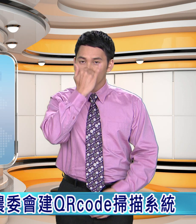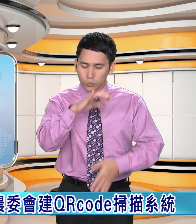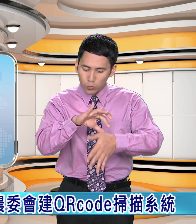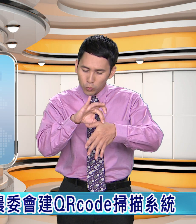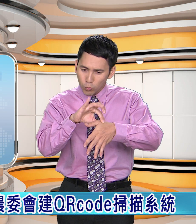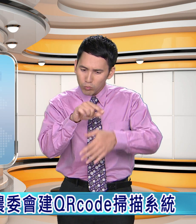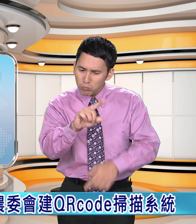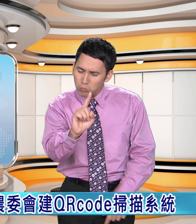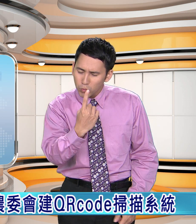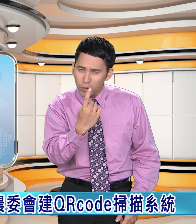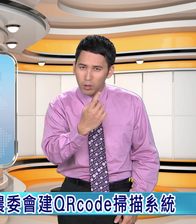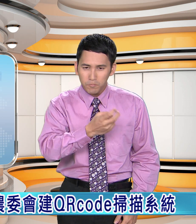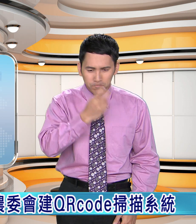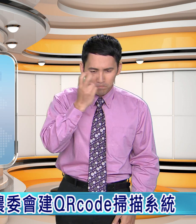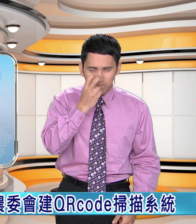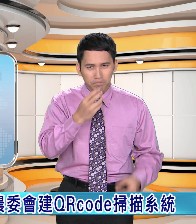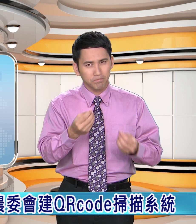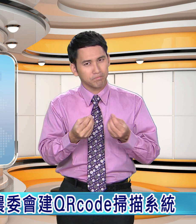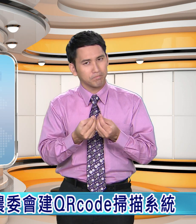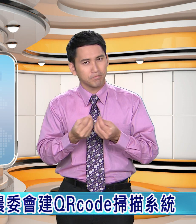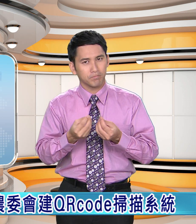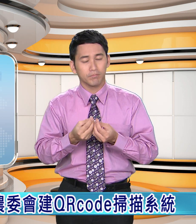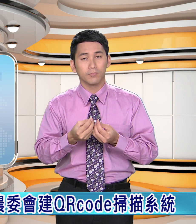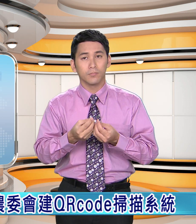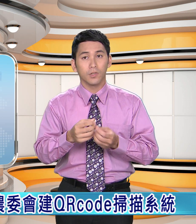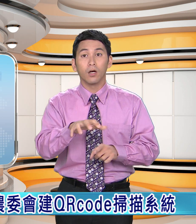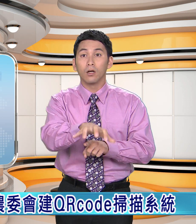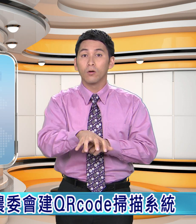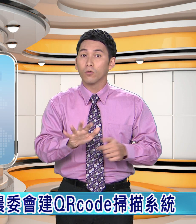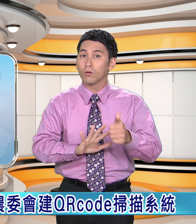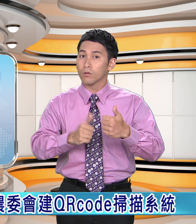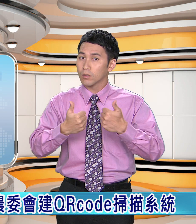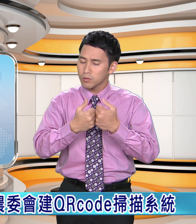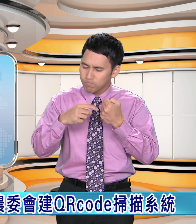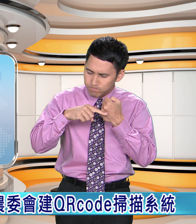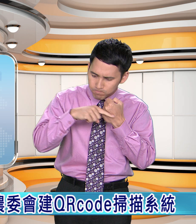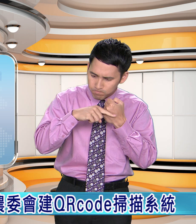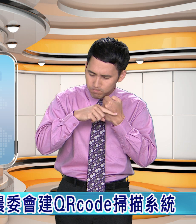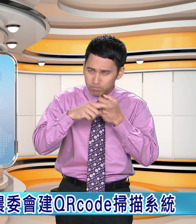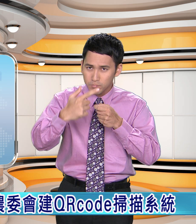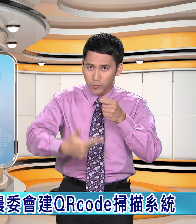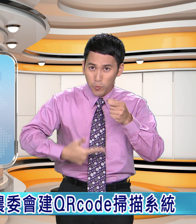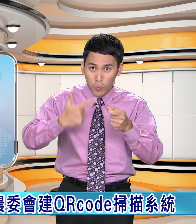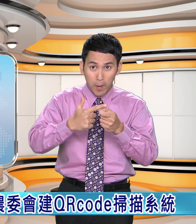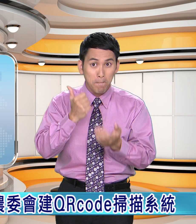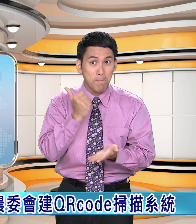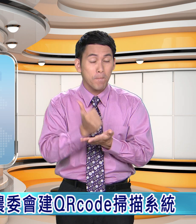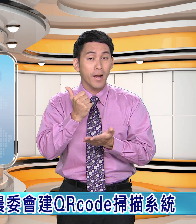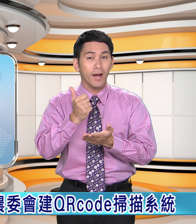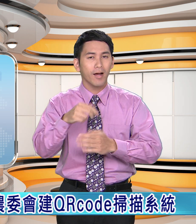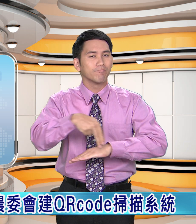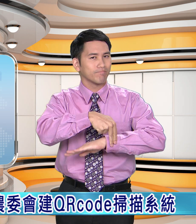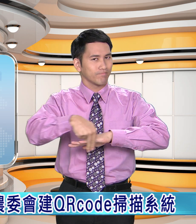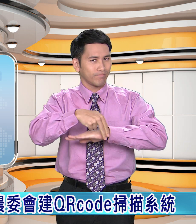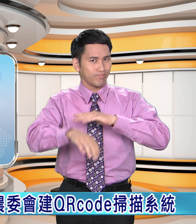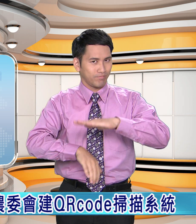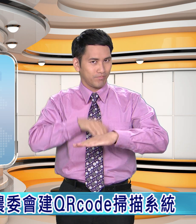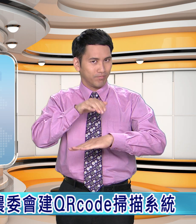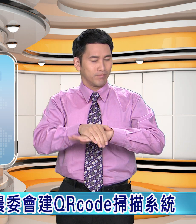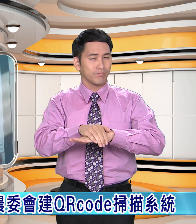追溯猪肉的来源，农委会花了6年时间建制追溯系统，以后民众